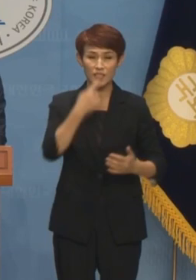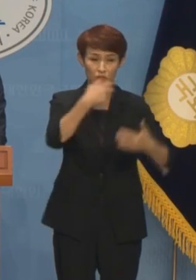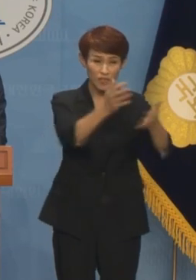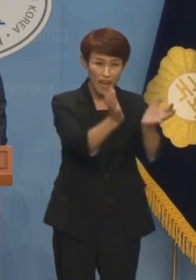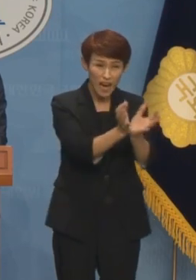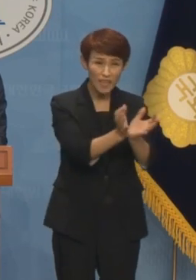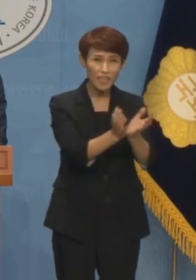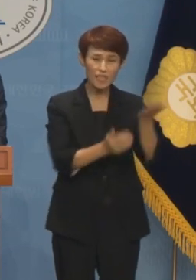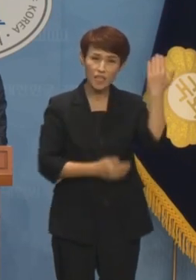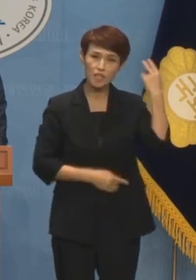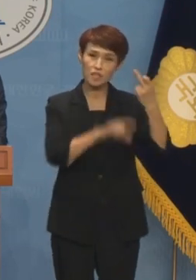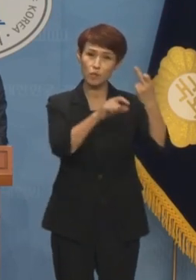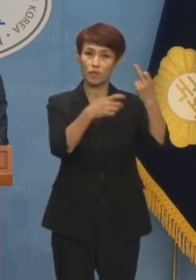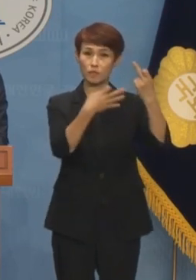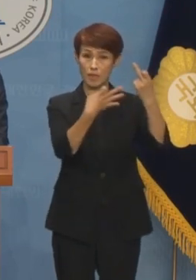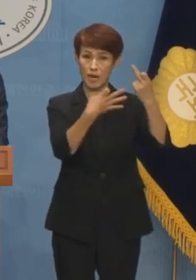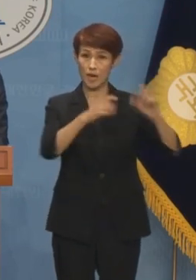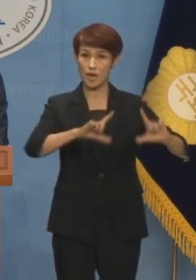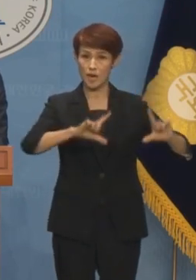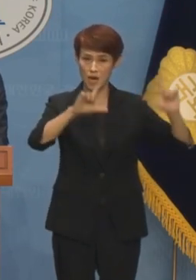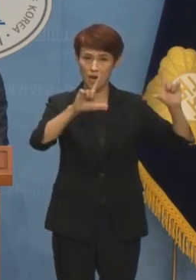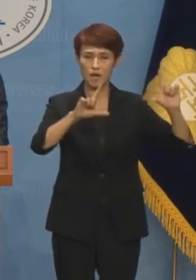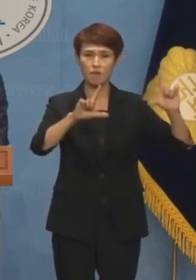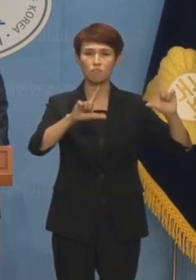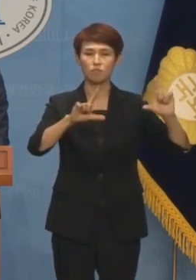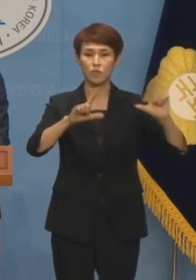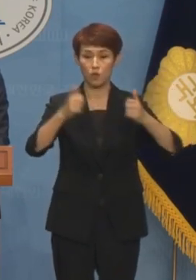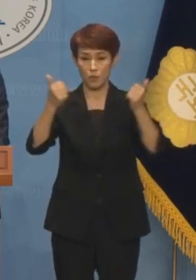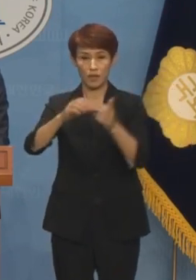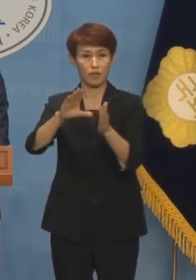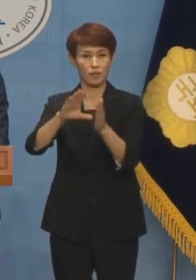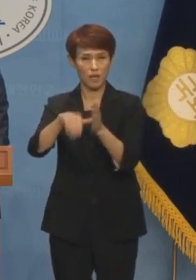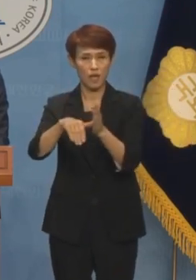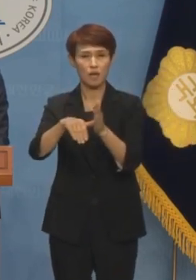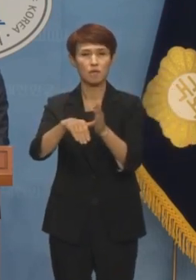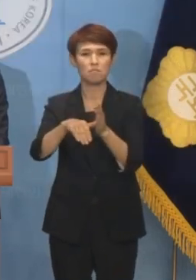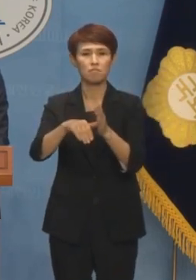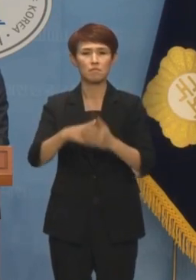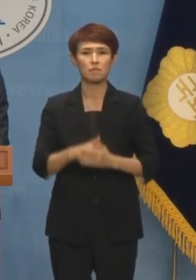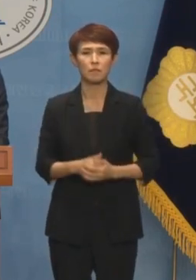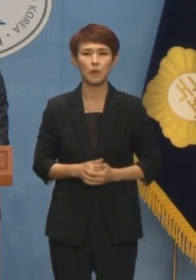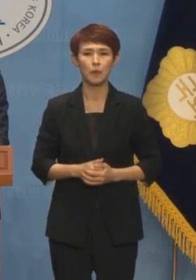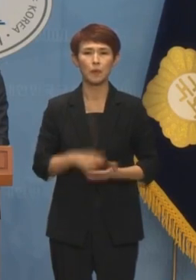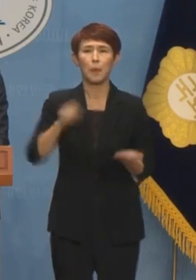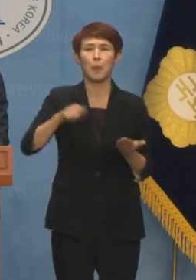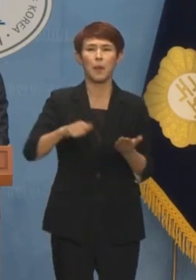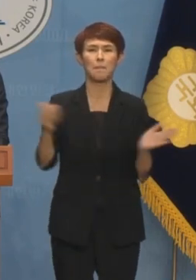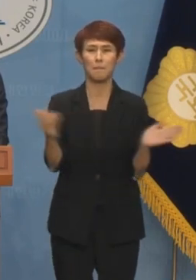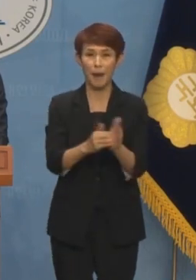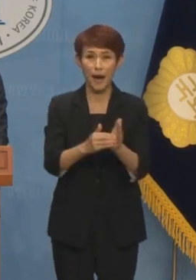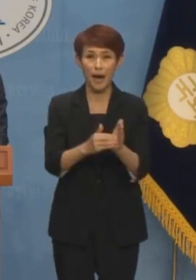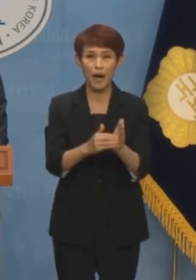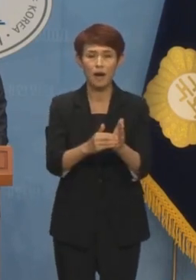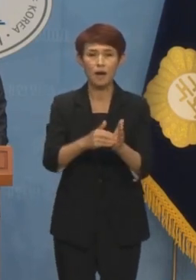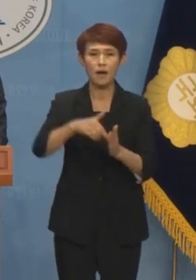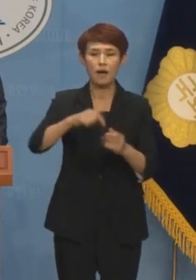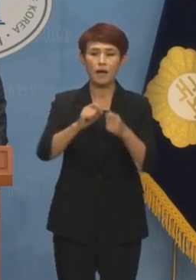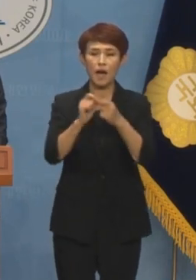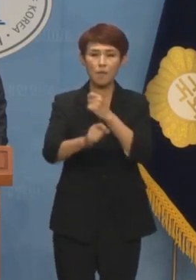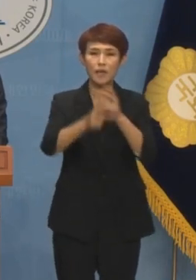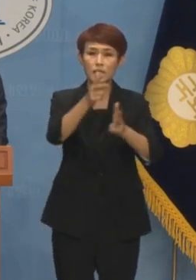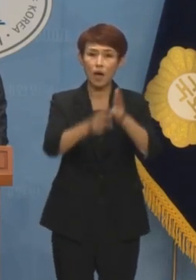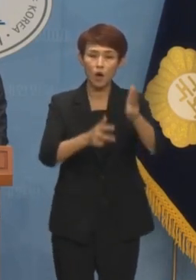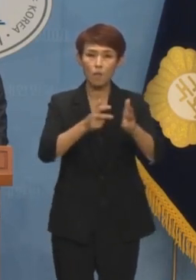지난 12월 14일 정무위 전체에서 기습 날치기 통과시킨 가맹사업